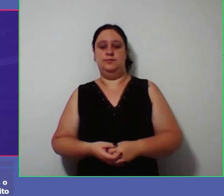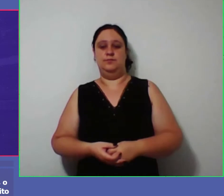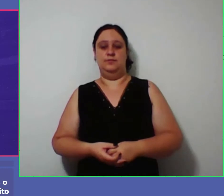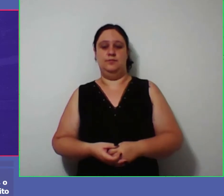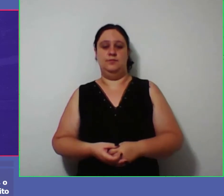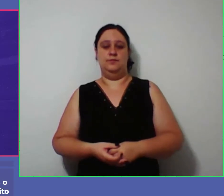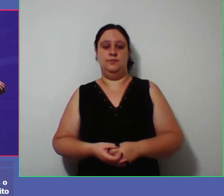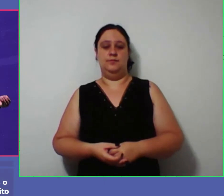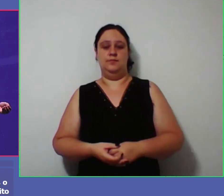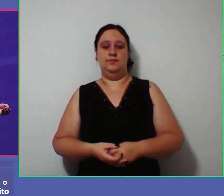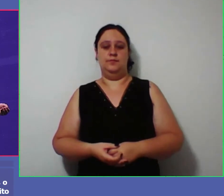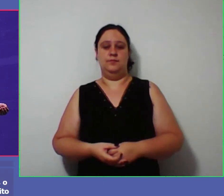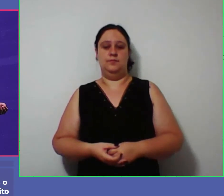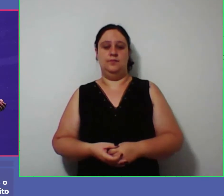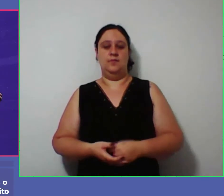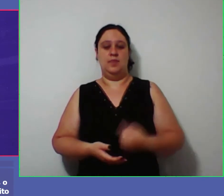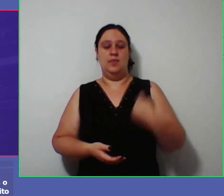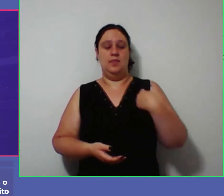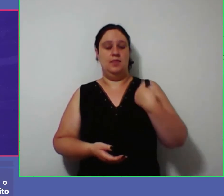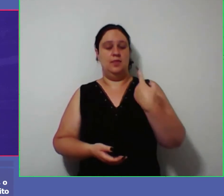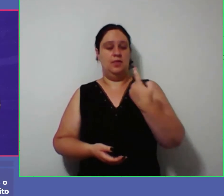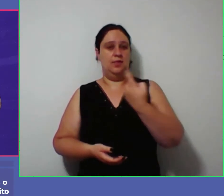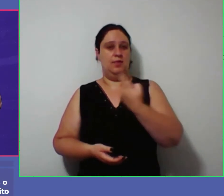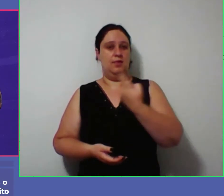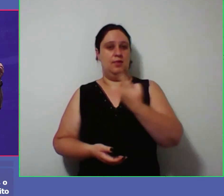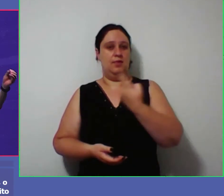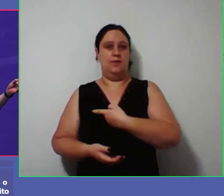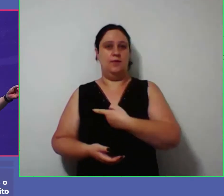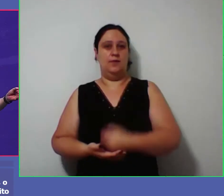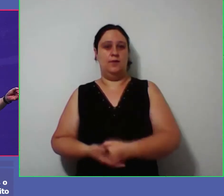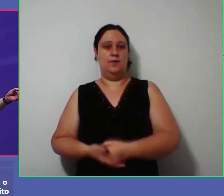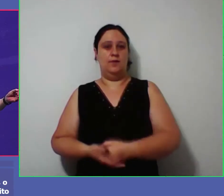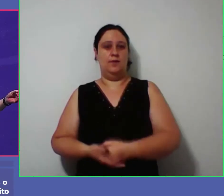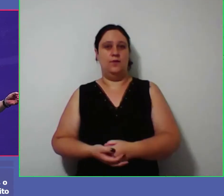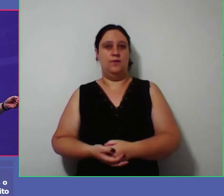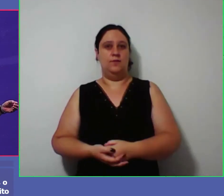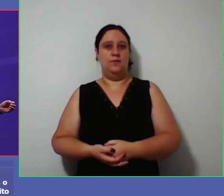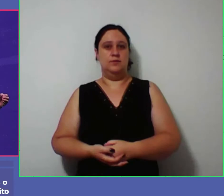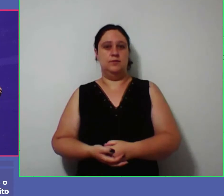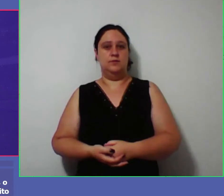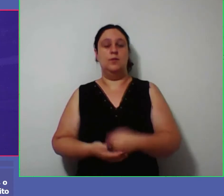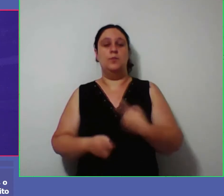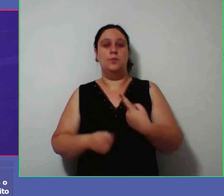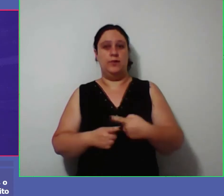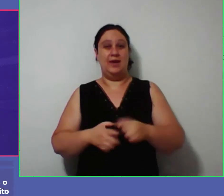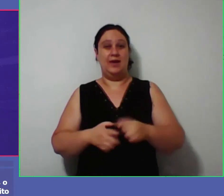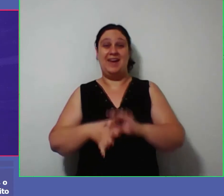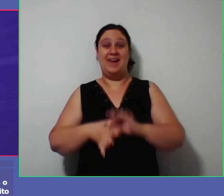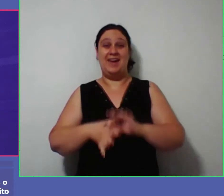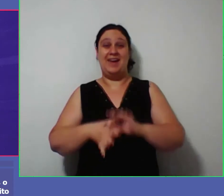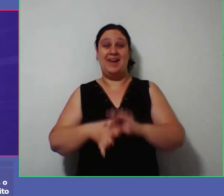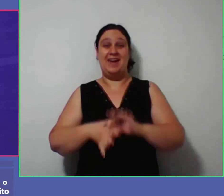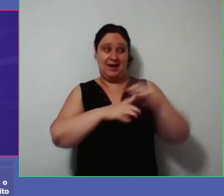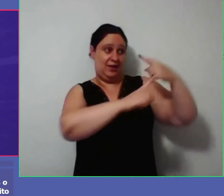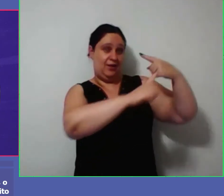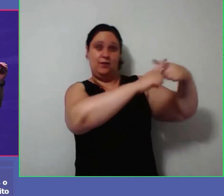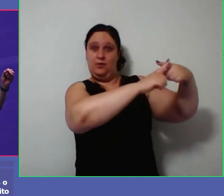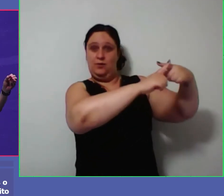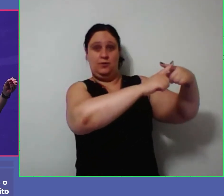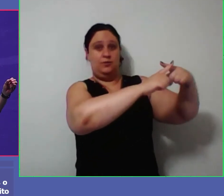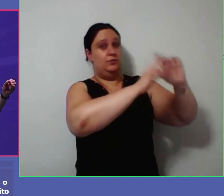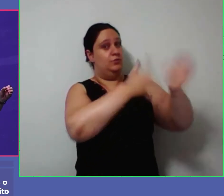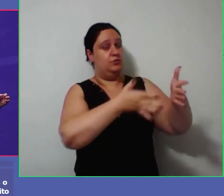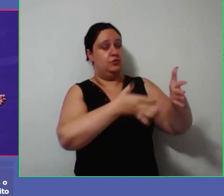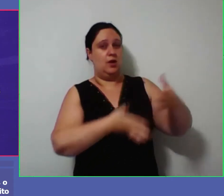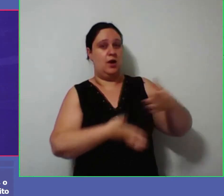A carne, né, foi condenada na cruz. E o velho homem foi crucificado,